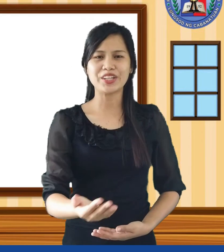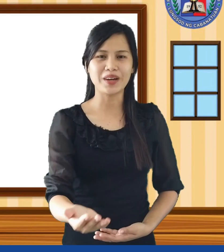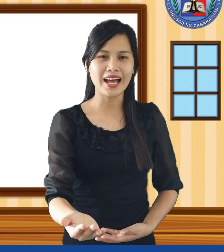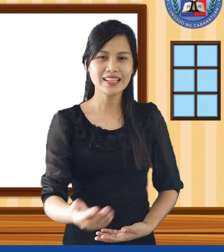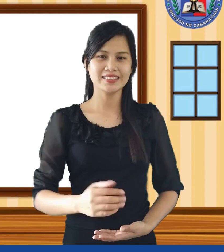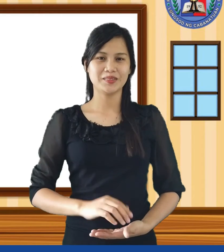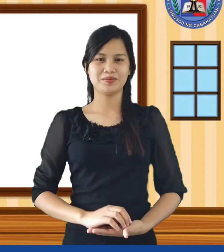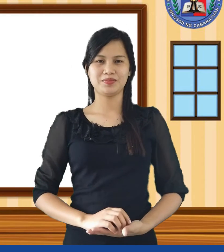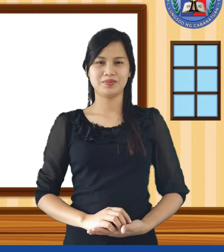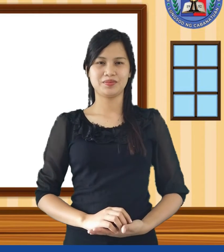Kayo nga?